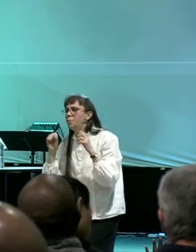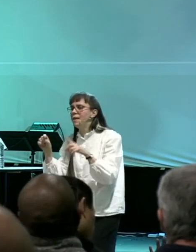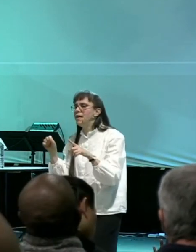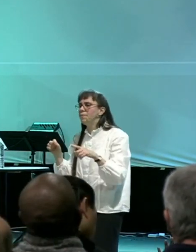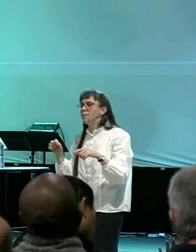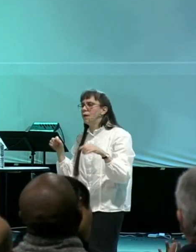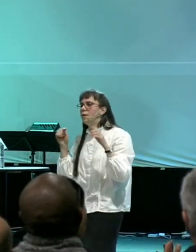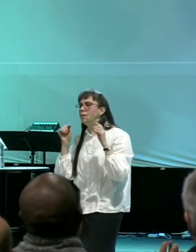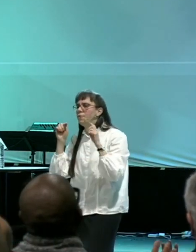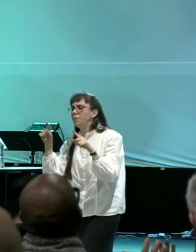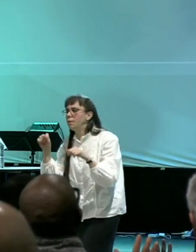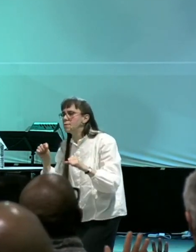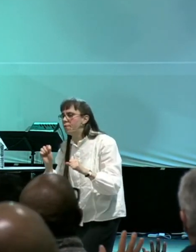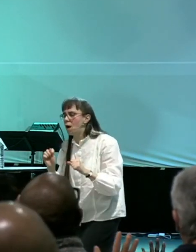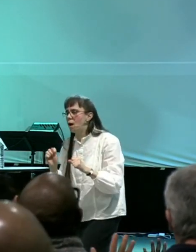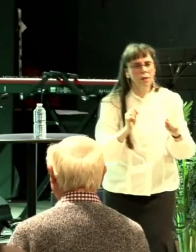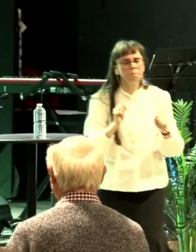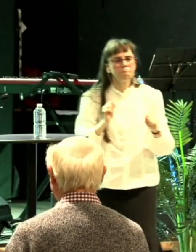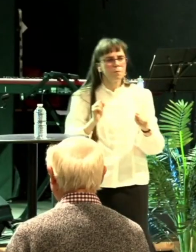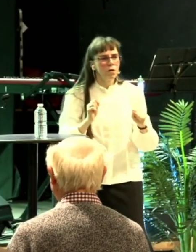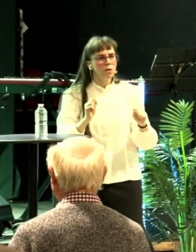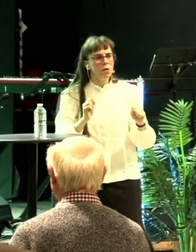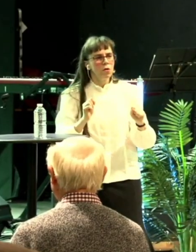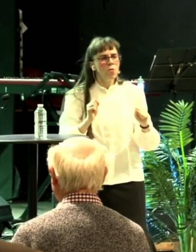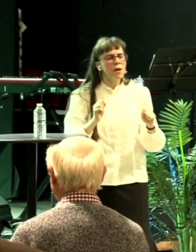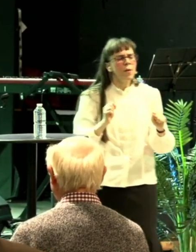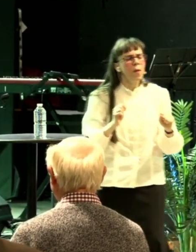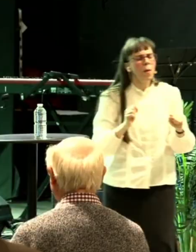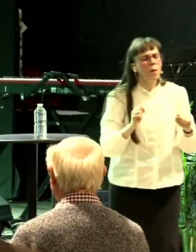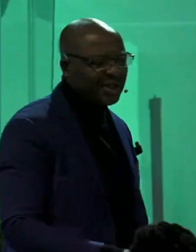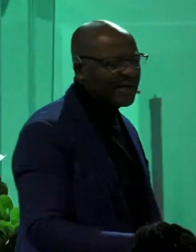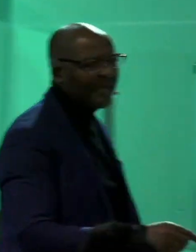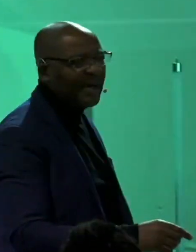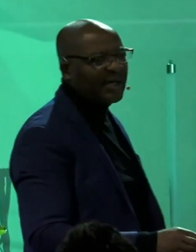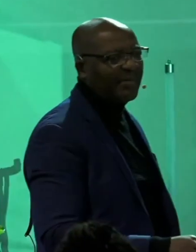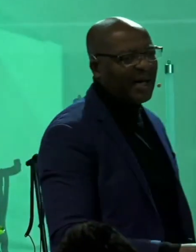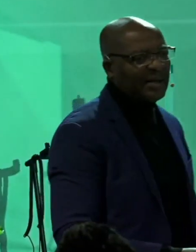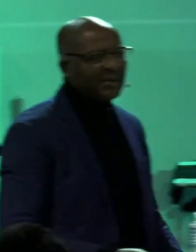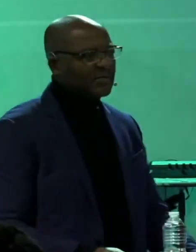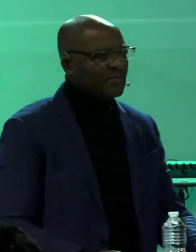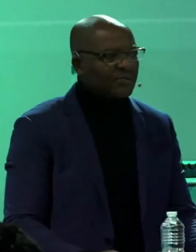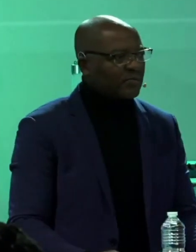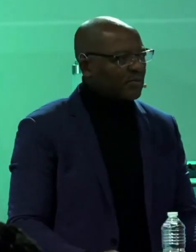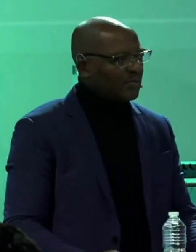la fidélité de Dieu. In the faithfulness of God. Moke tabasore kashanta barikaba.